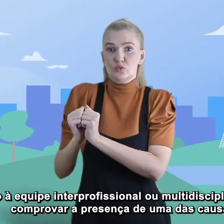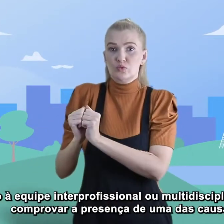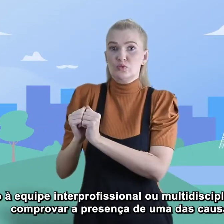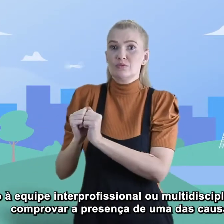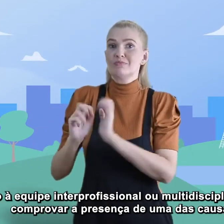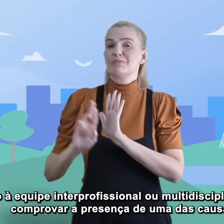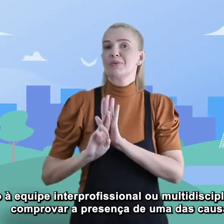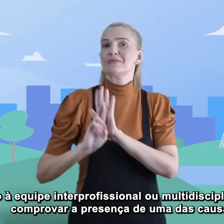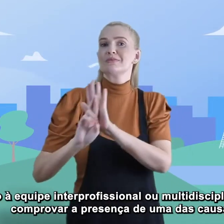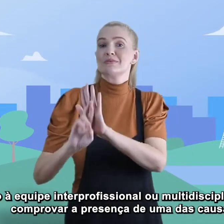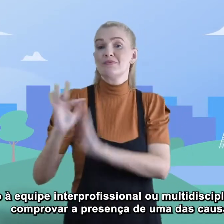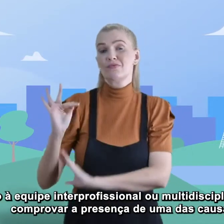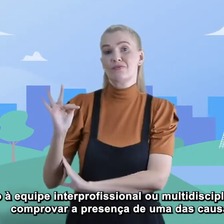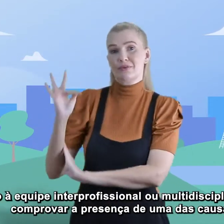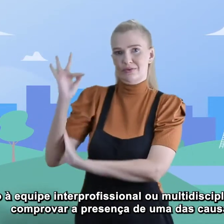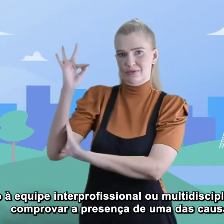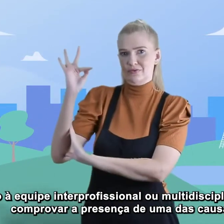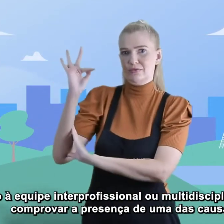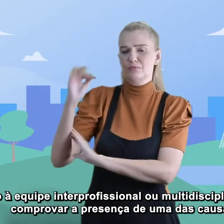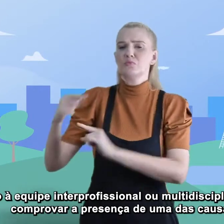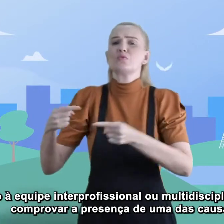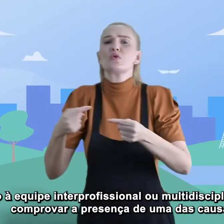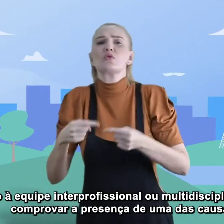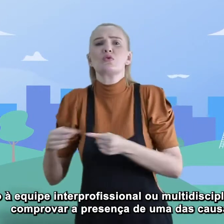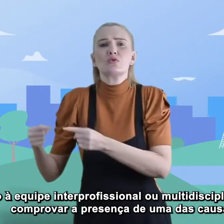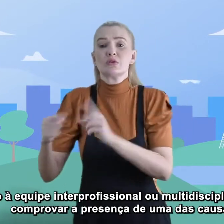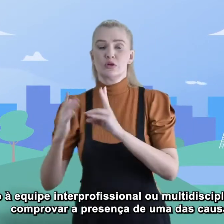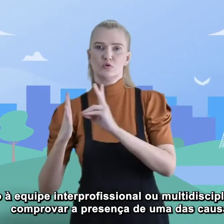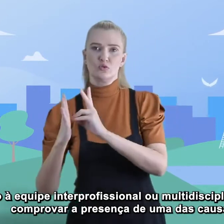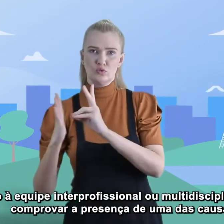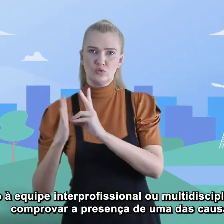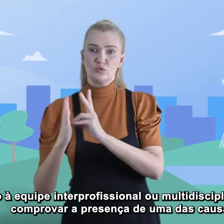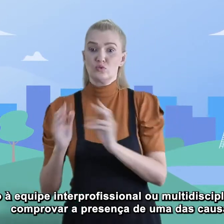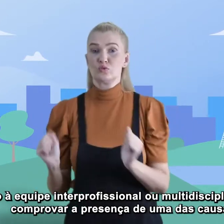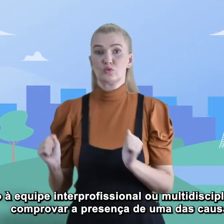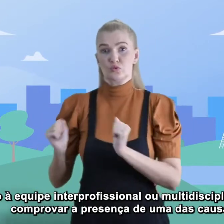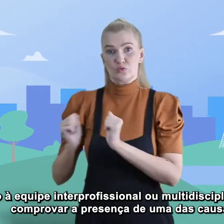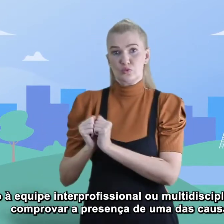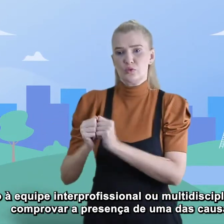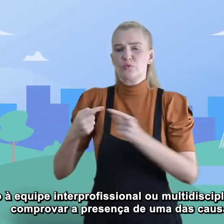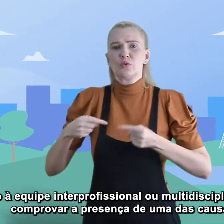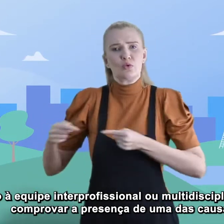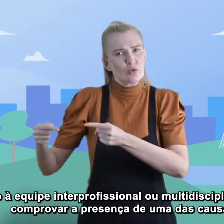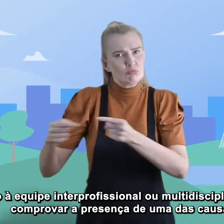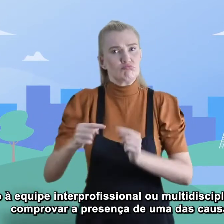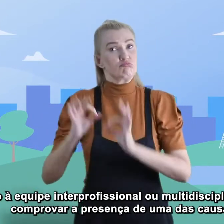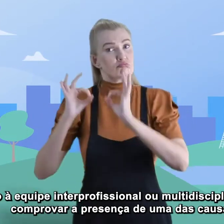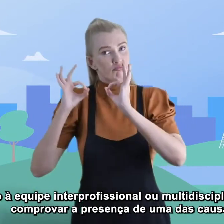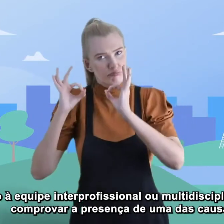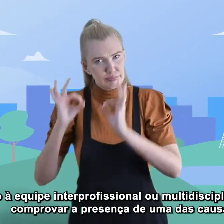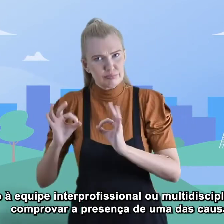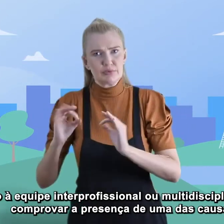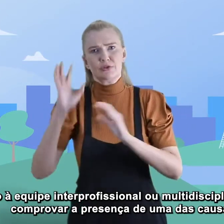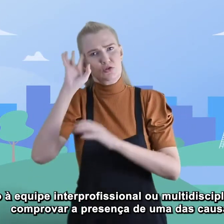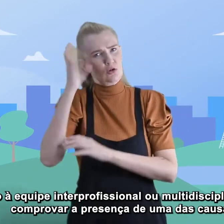junto à equipe interprofissional ou multidisciplinar, para comprovar a presença de